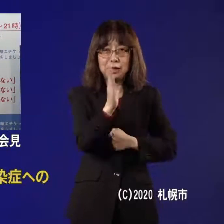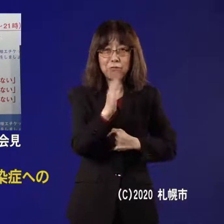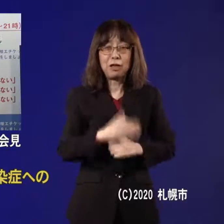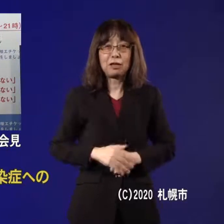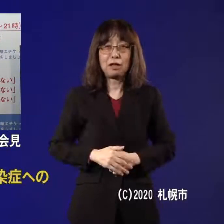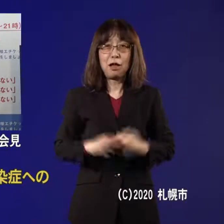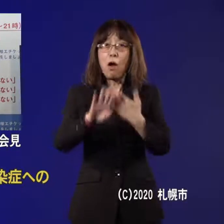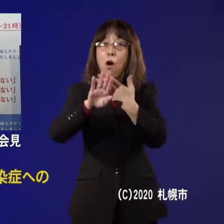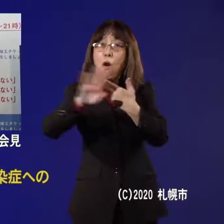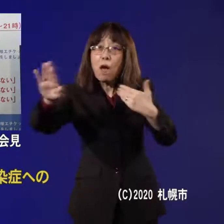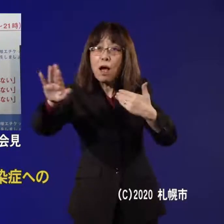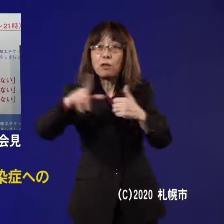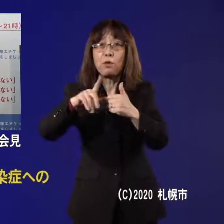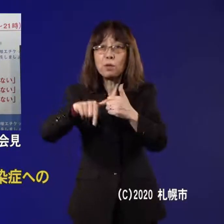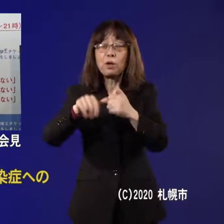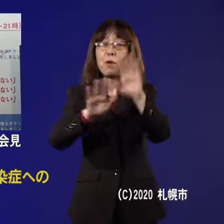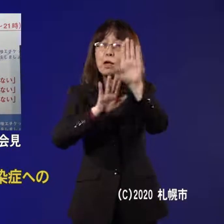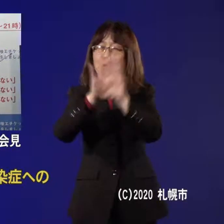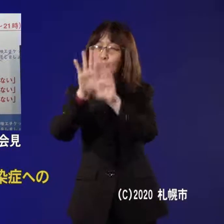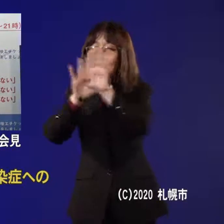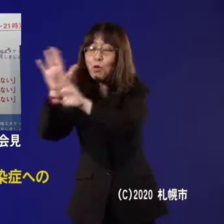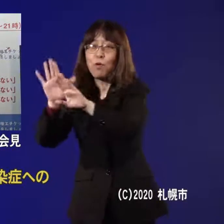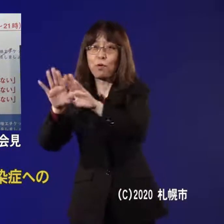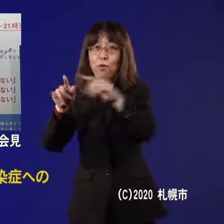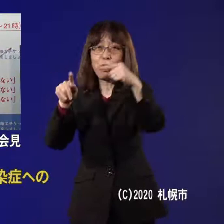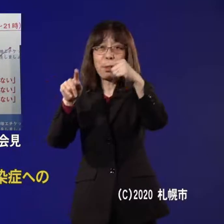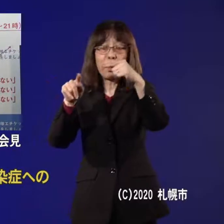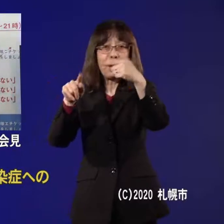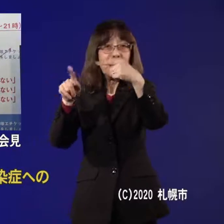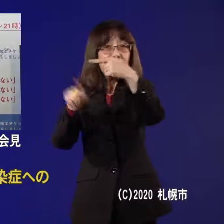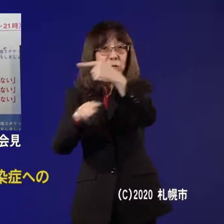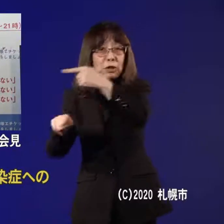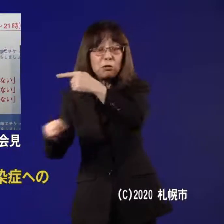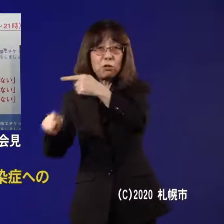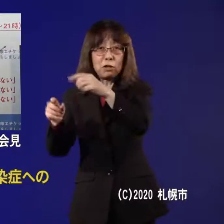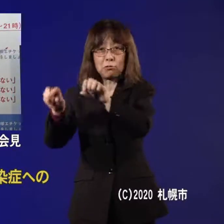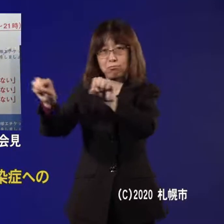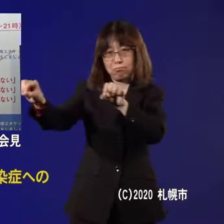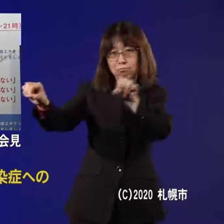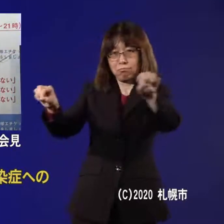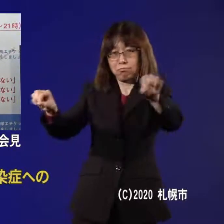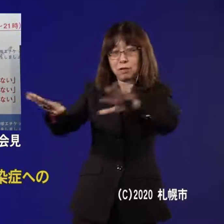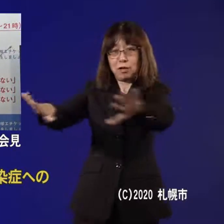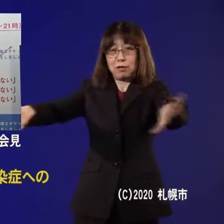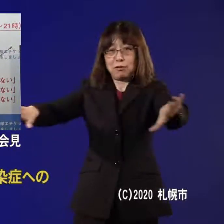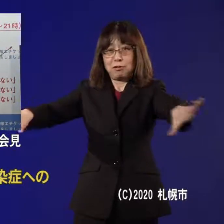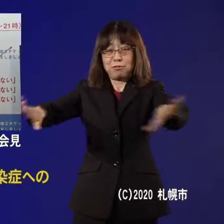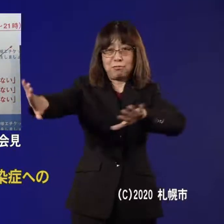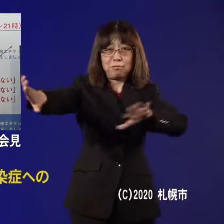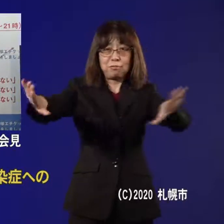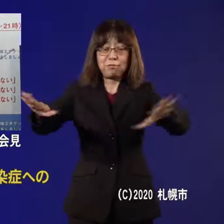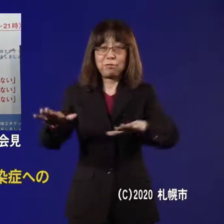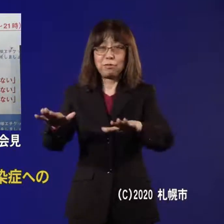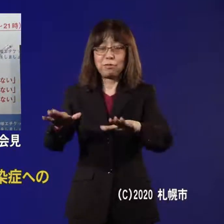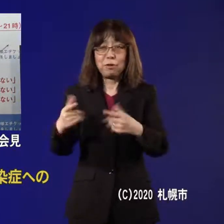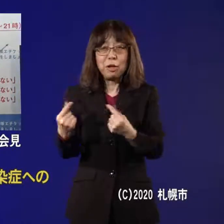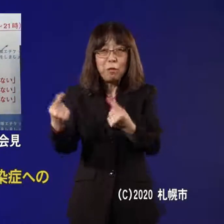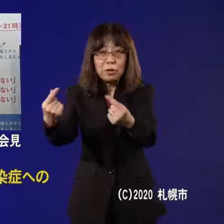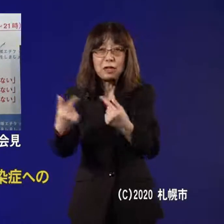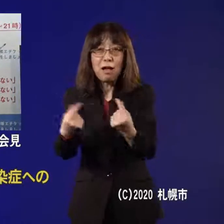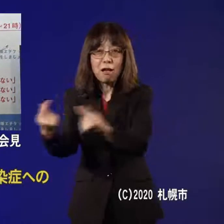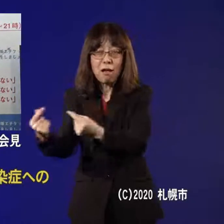のところについては状況状況、人と人との距離を保ちながら、屋外の施